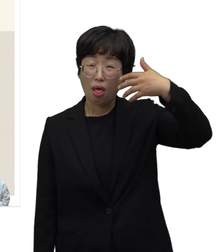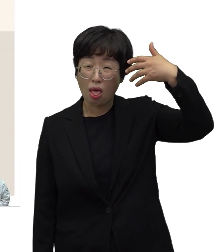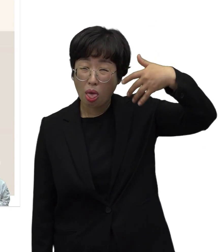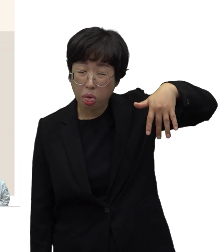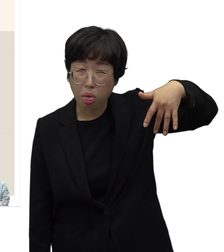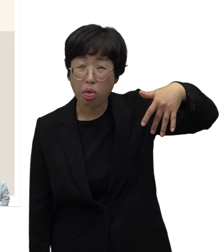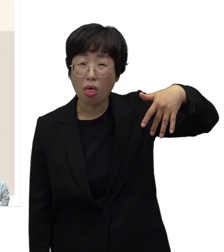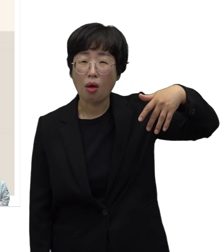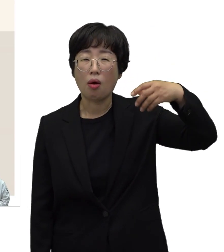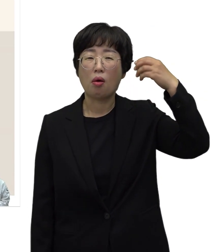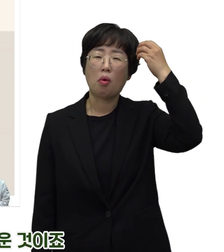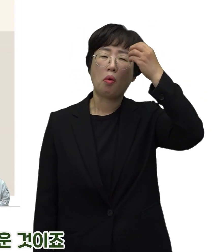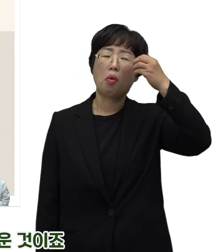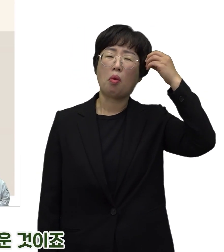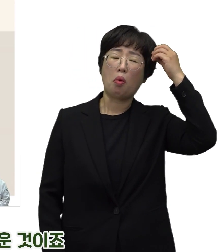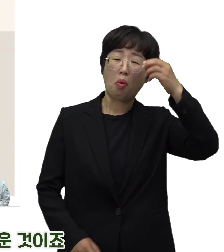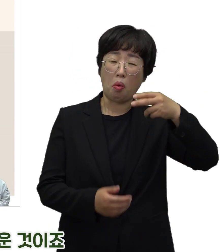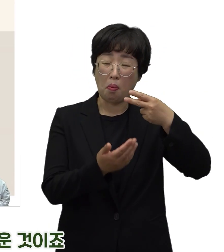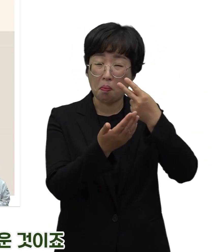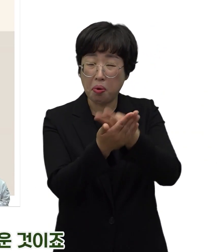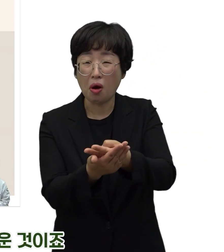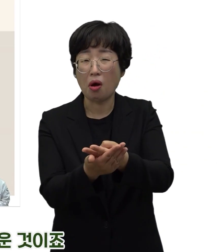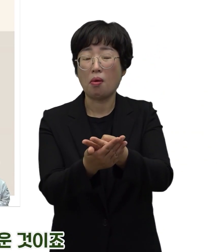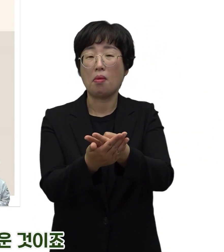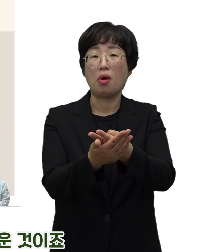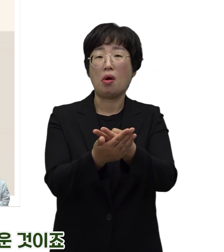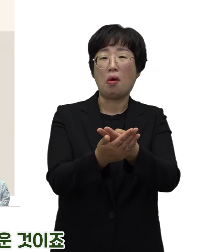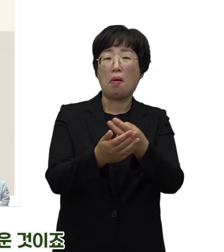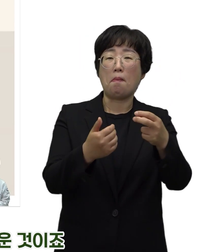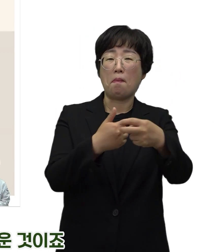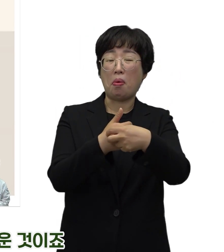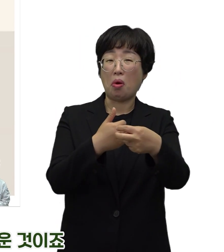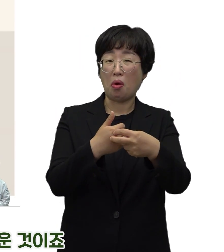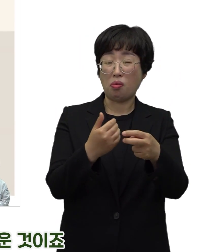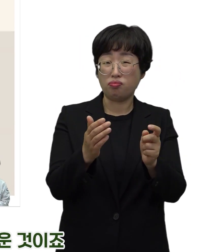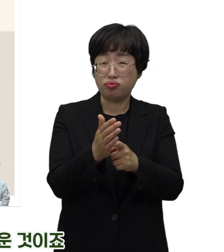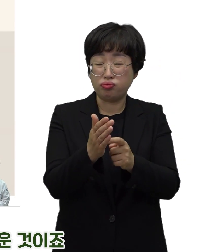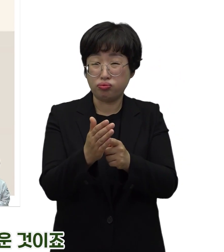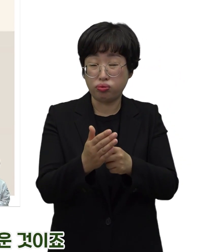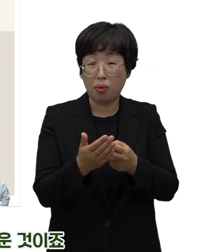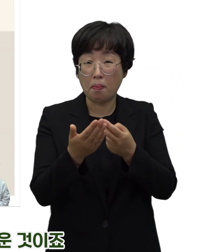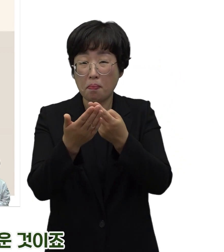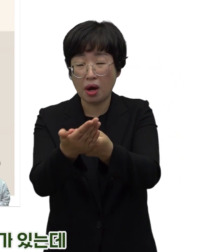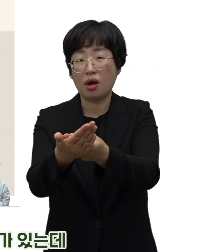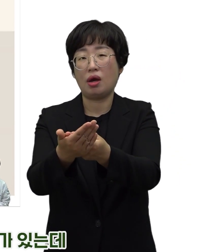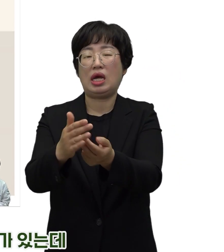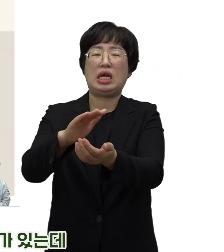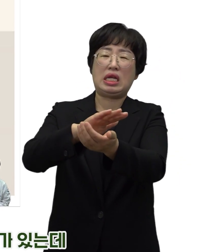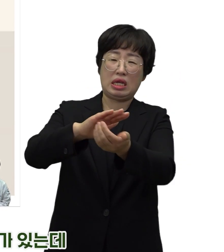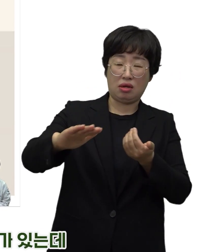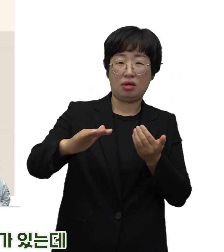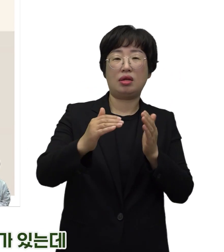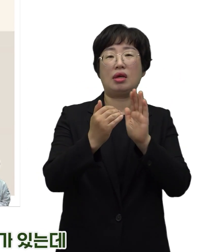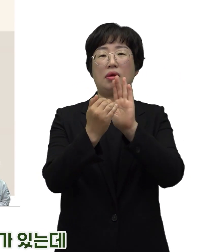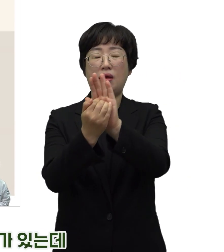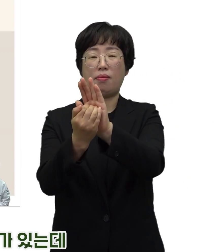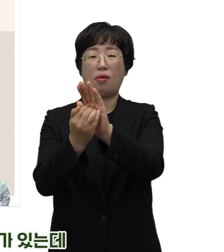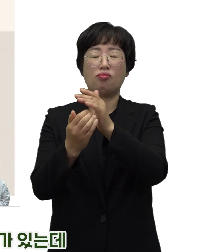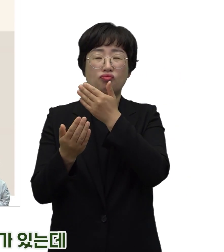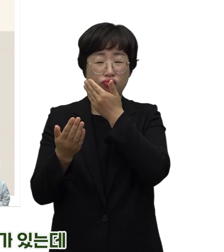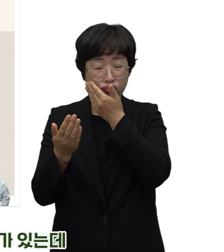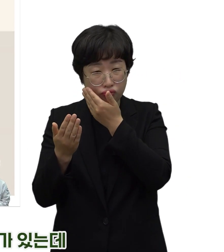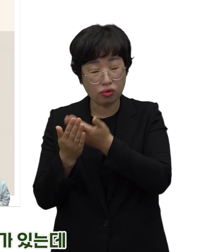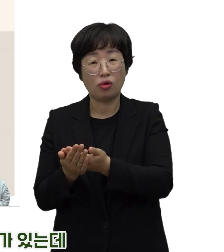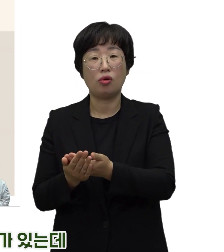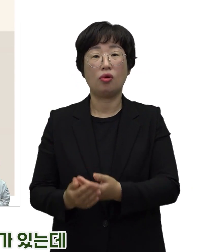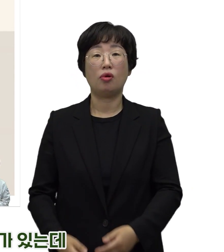응급실로 가시면 되지만 생기기 전에 예방하는 것이 지혜로운 우리들이죠. 그래서 뇌졸중의 위험